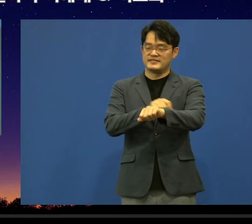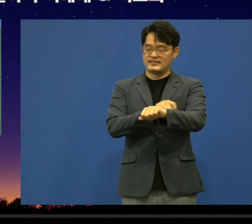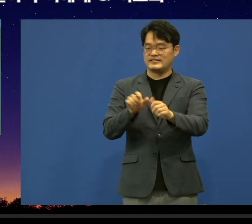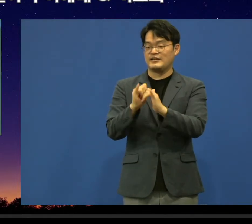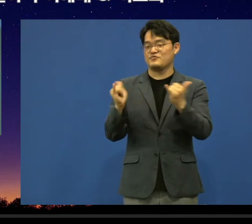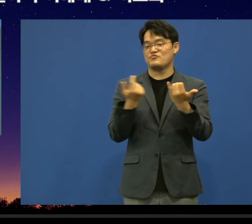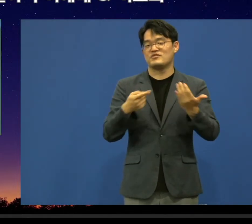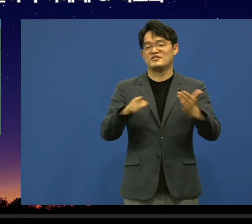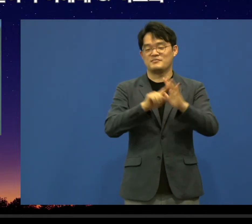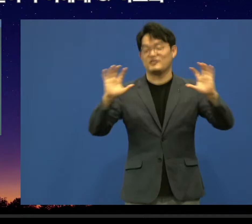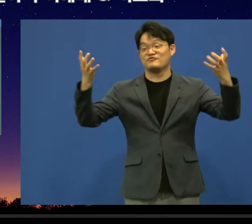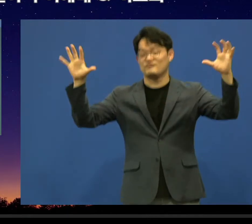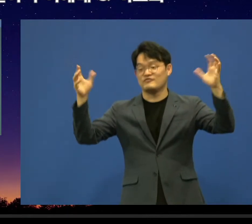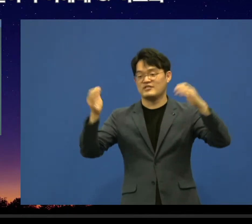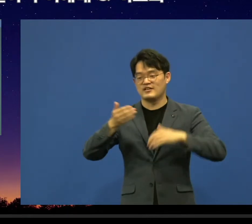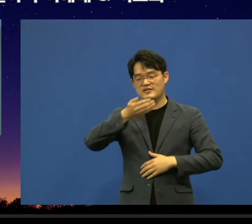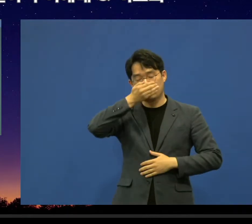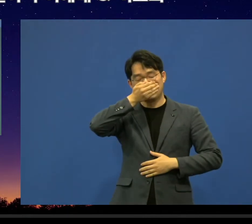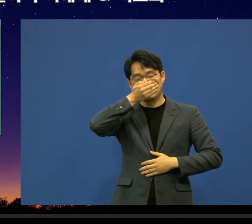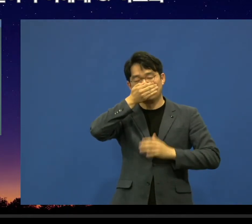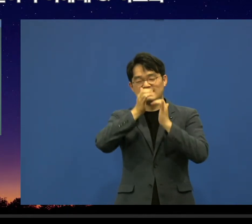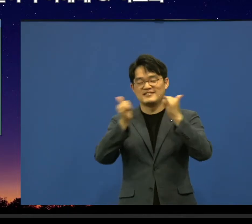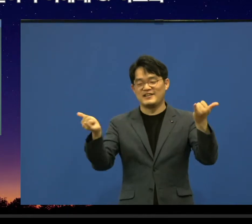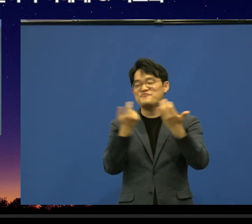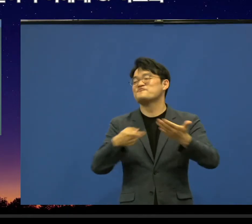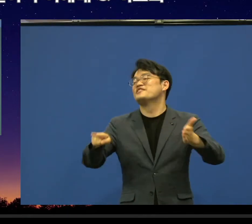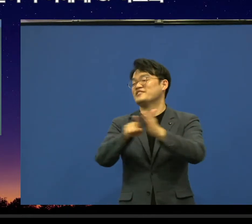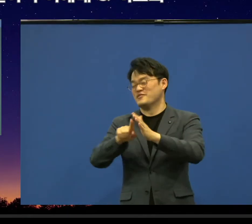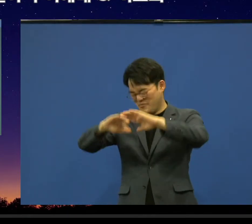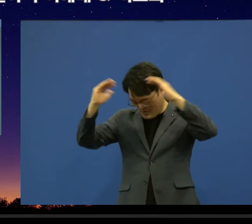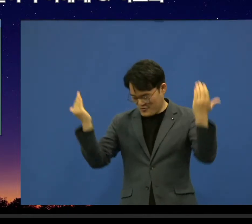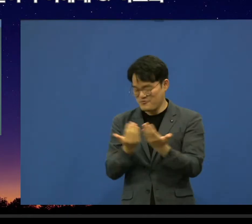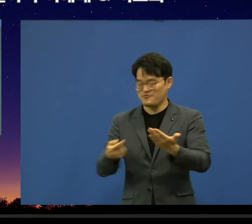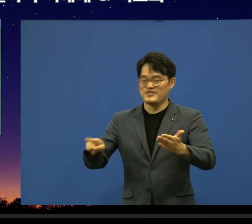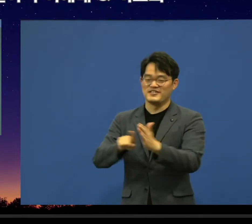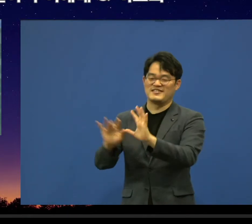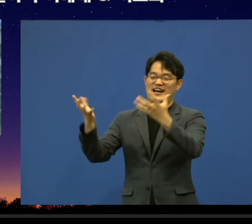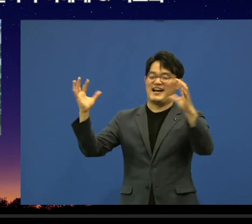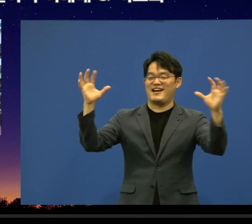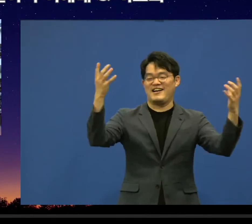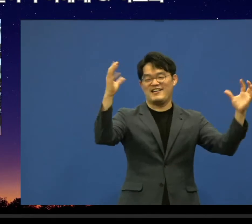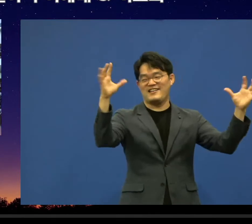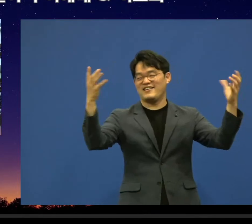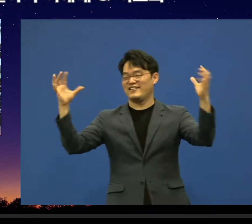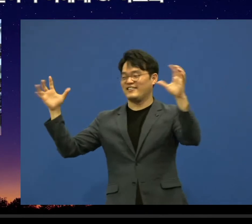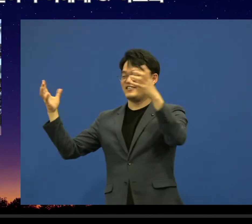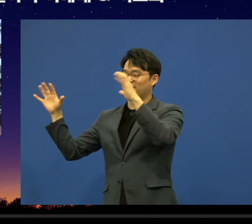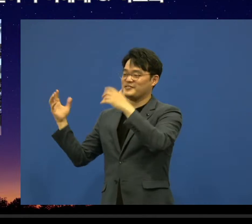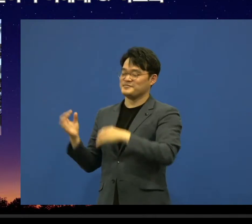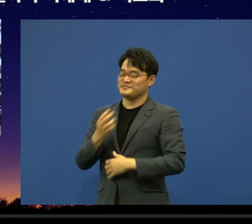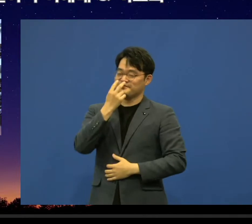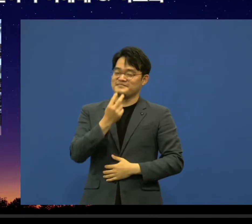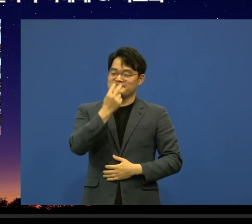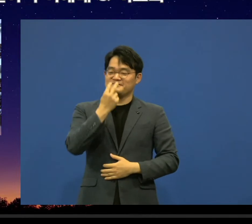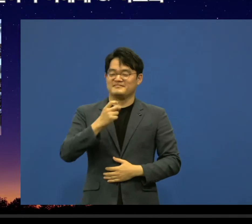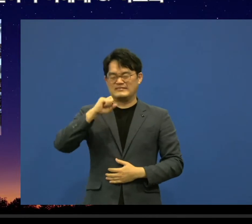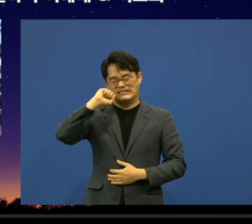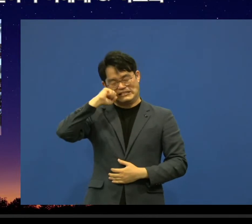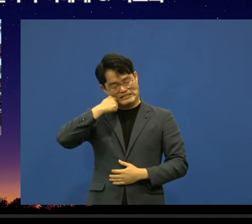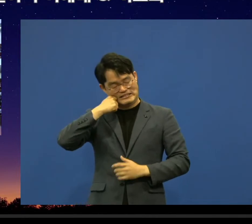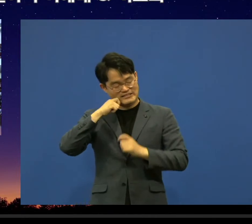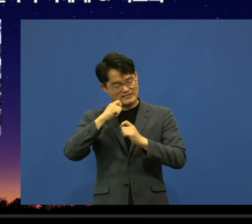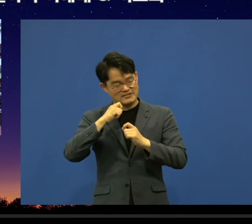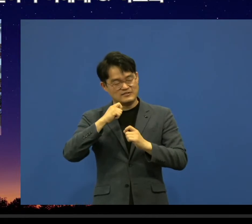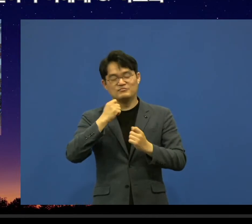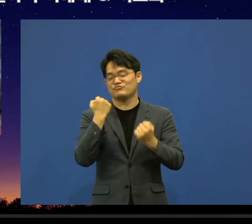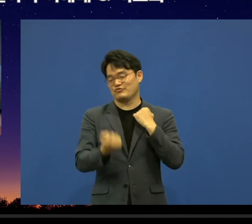위해 한번 박수 칠게요. 마스크 낀 사람들을 위해 한번 박수 치겠습니다. 와, 숨쉬기 어려운 이때에 여러분 숨 쉰다고 고생